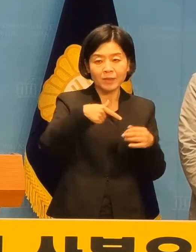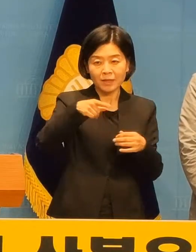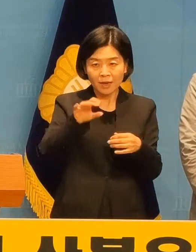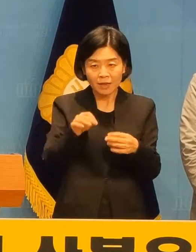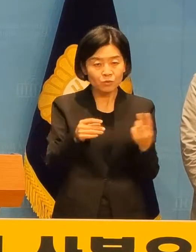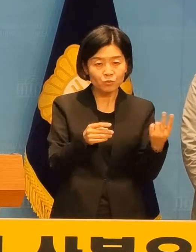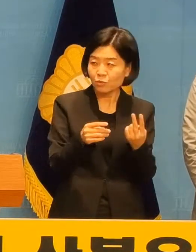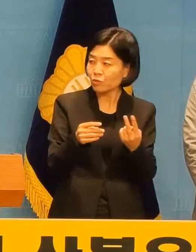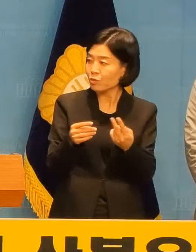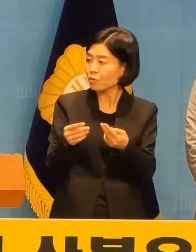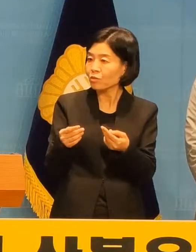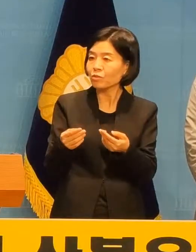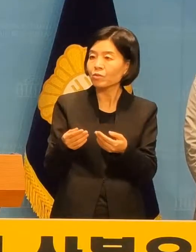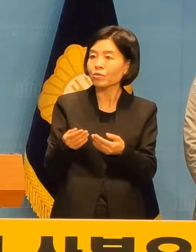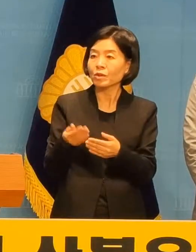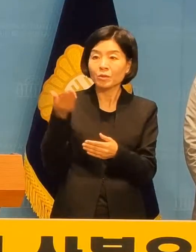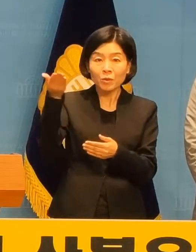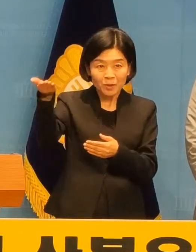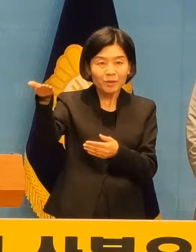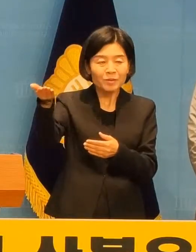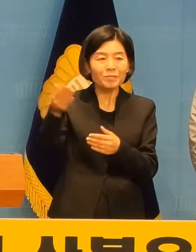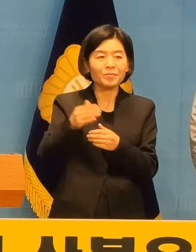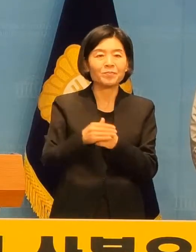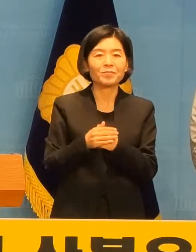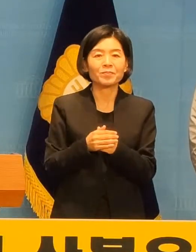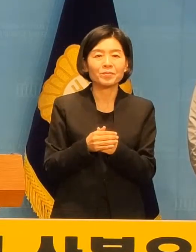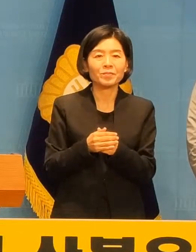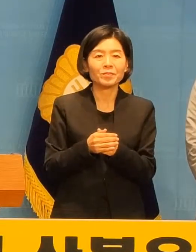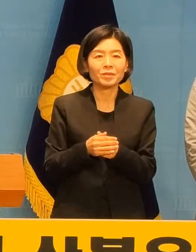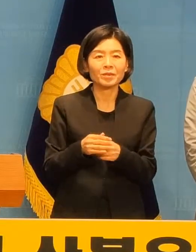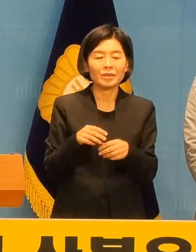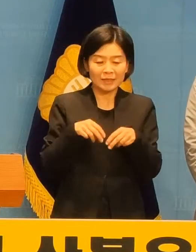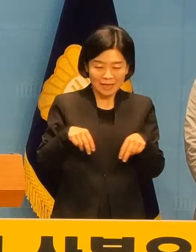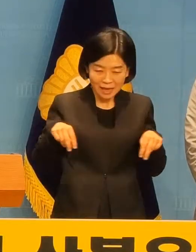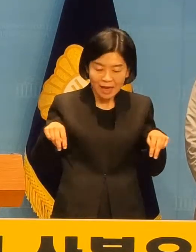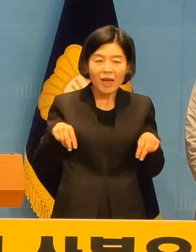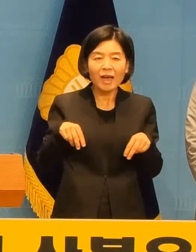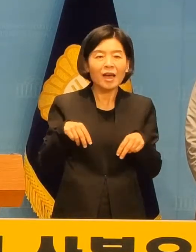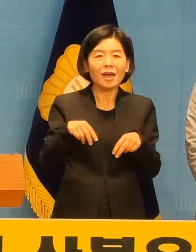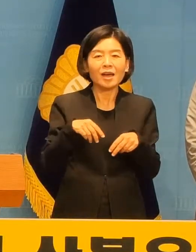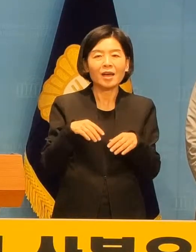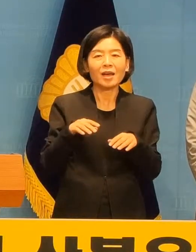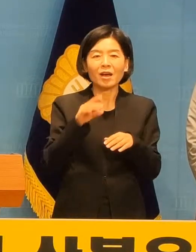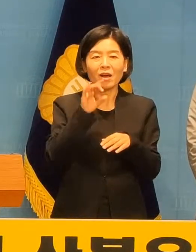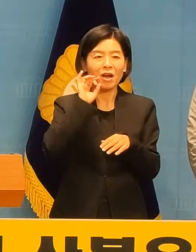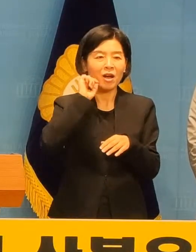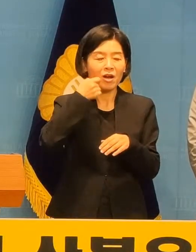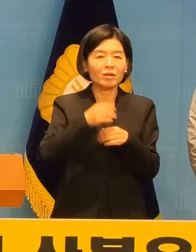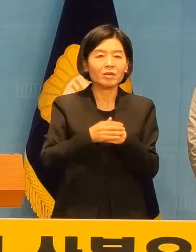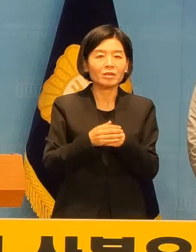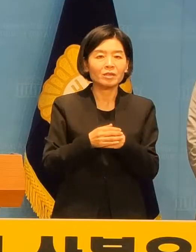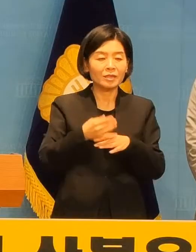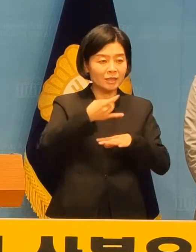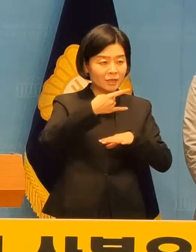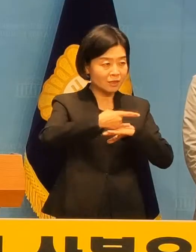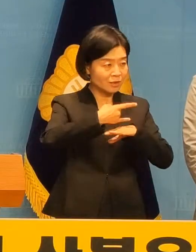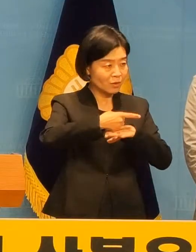계신가요? 뒤쪽에 계시군요. 여기 다 못 써가지고. 의성에서 조장래님 오셨습니다.